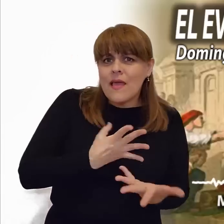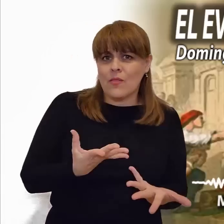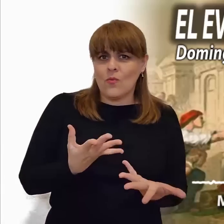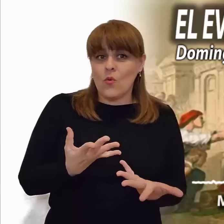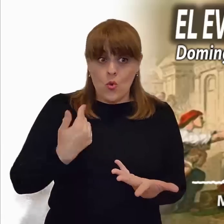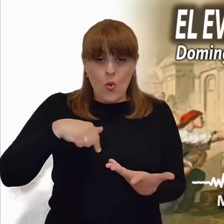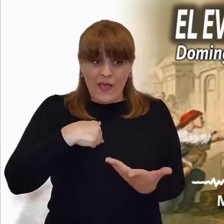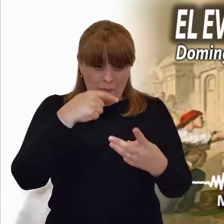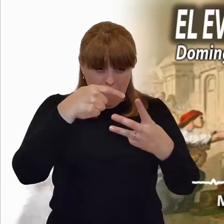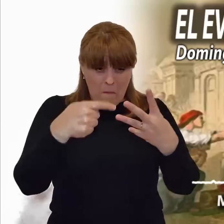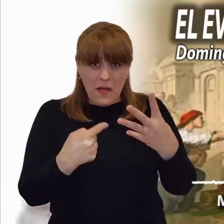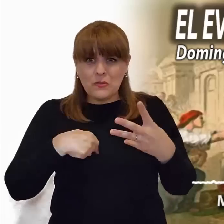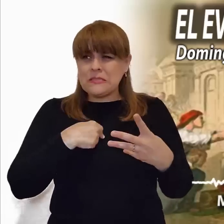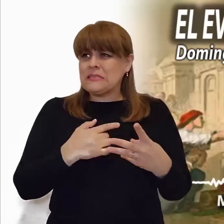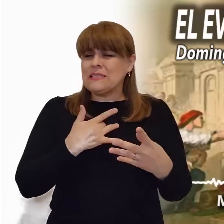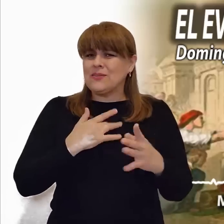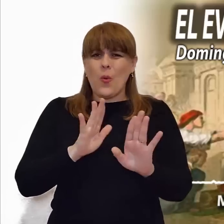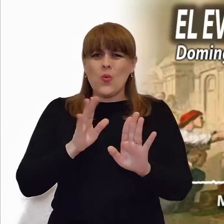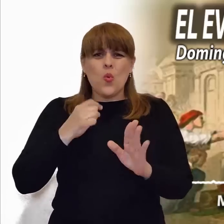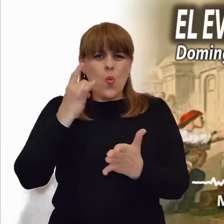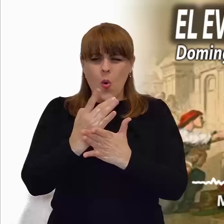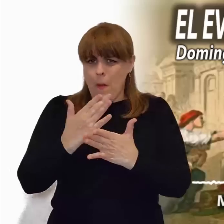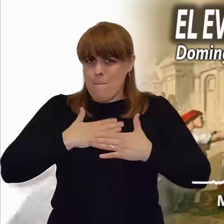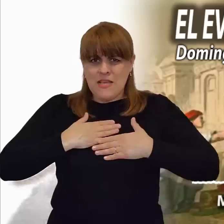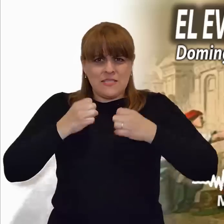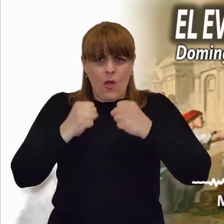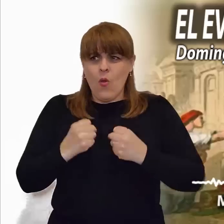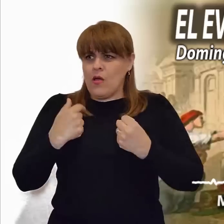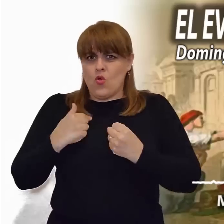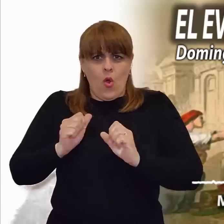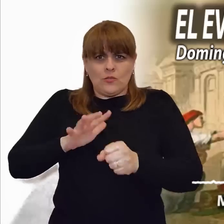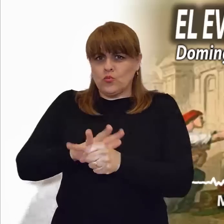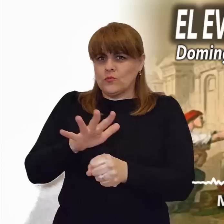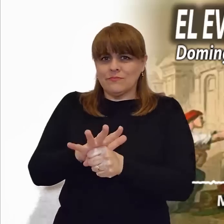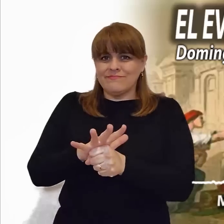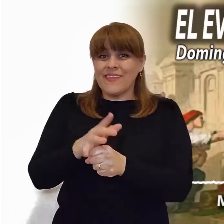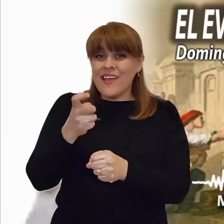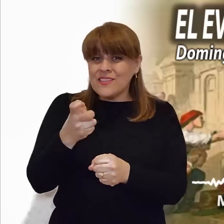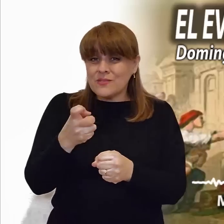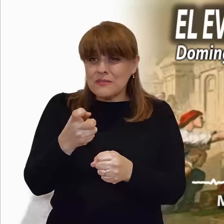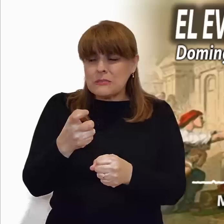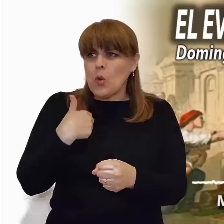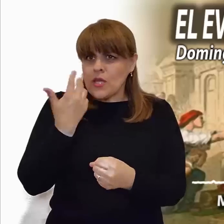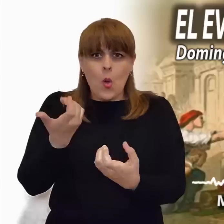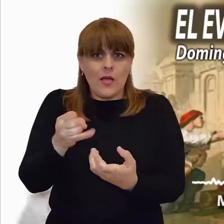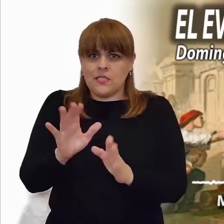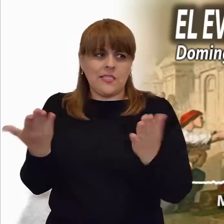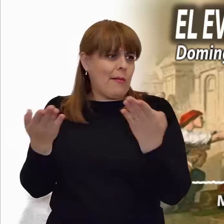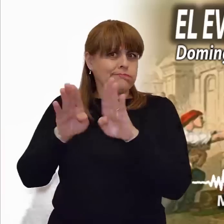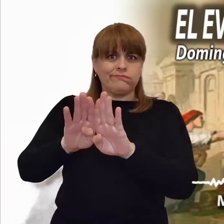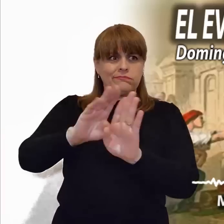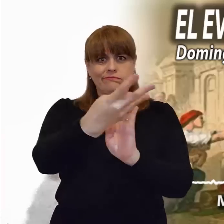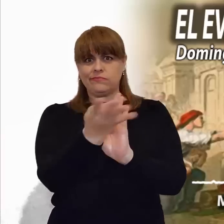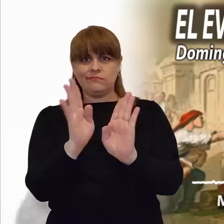de encerrarnos en nuestras propias seguridades es grande, pero sería una salida estúpida y la